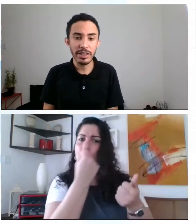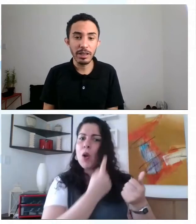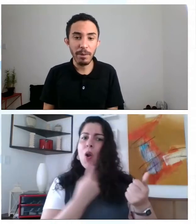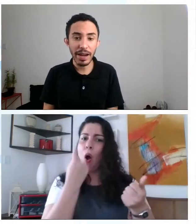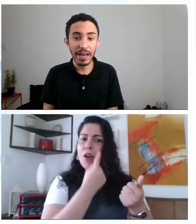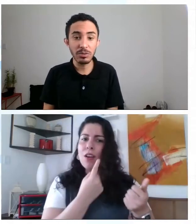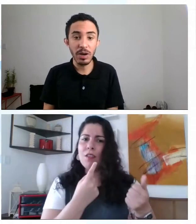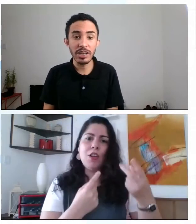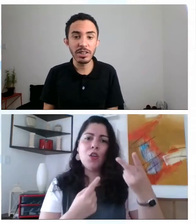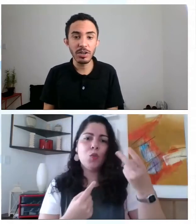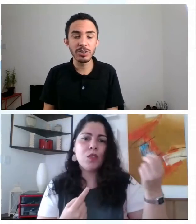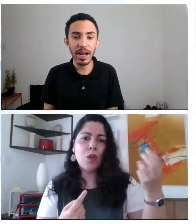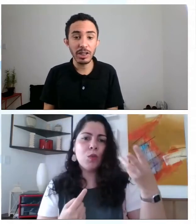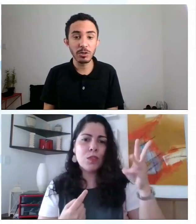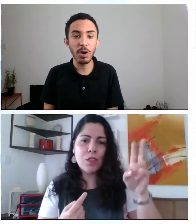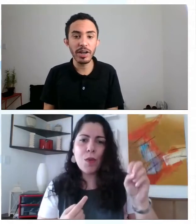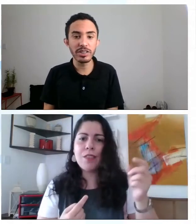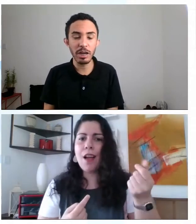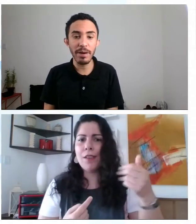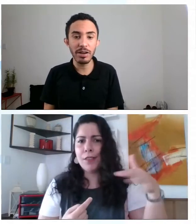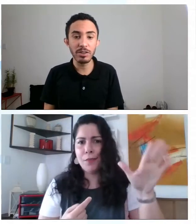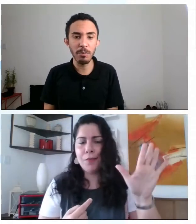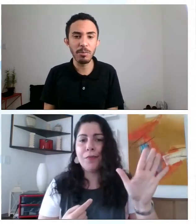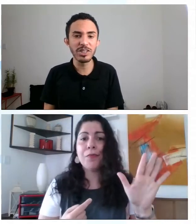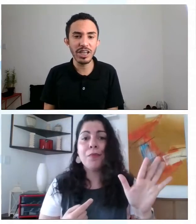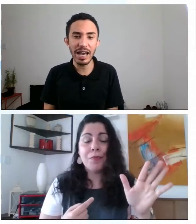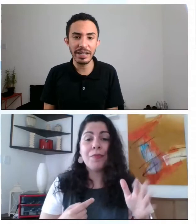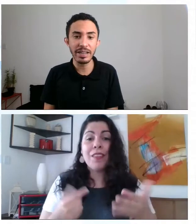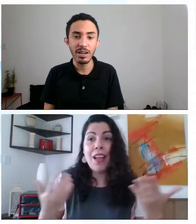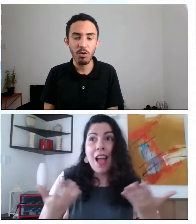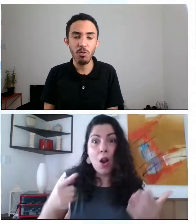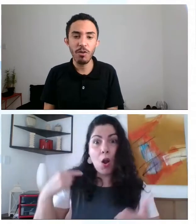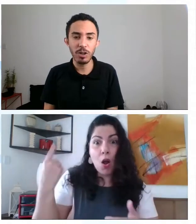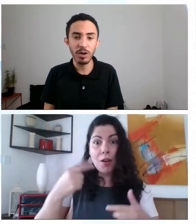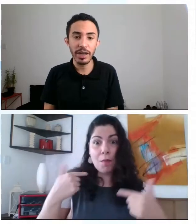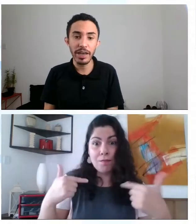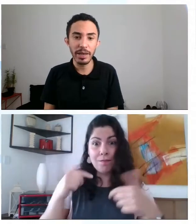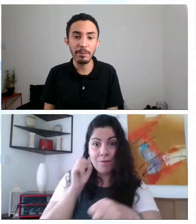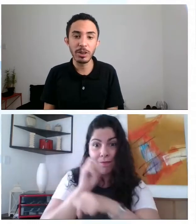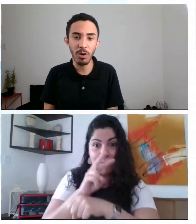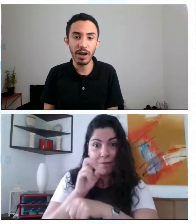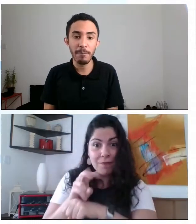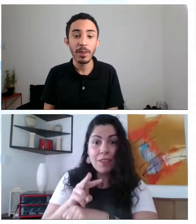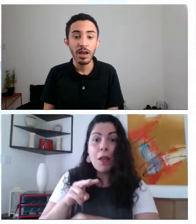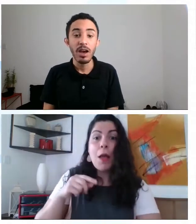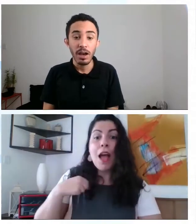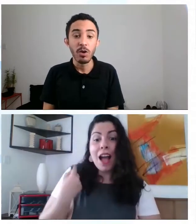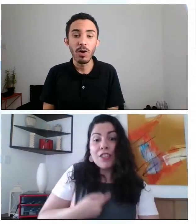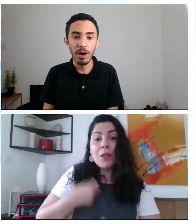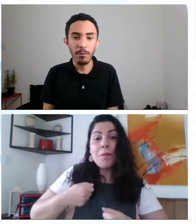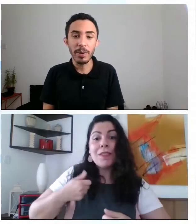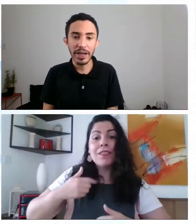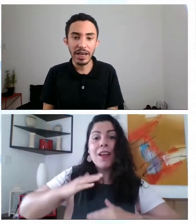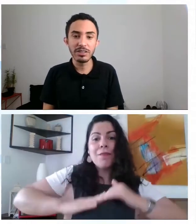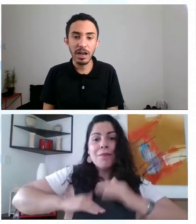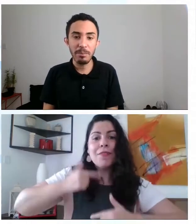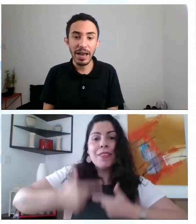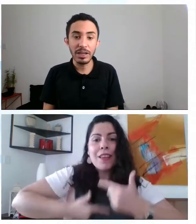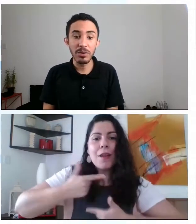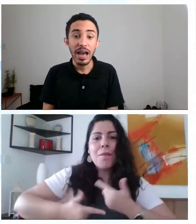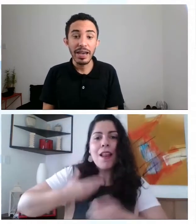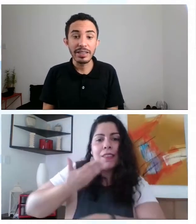valor tem que ser equiparado às línguas orais, por hora de trabalho, não por uma diária com um valor menor. O